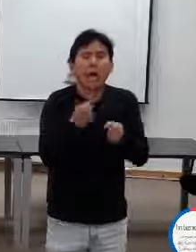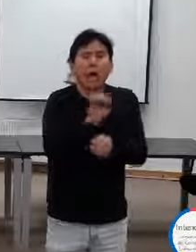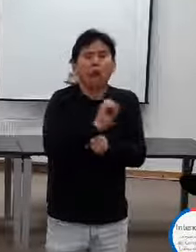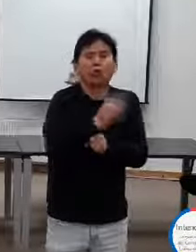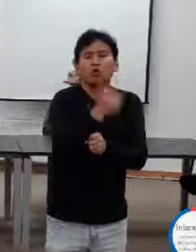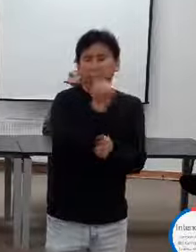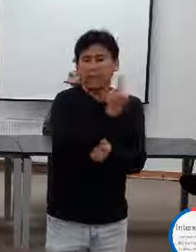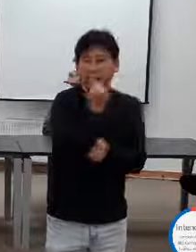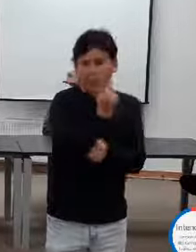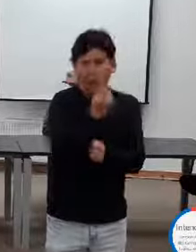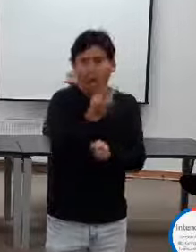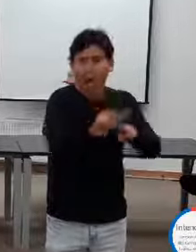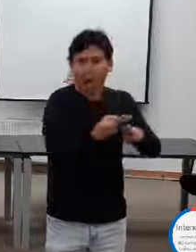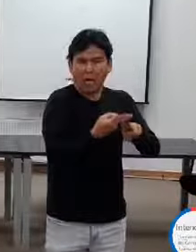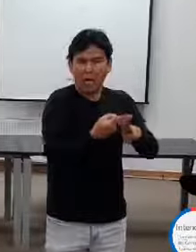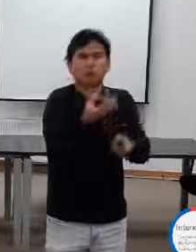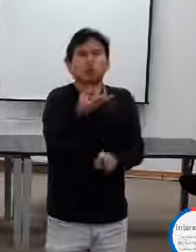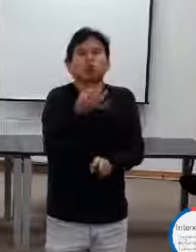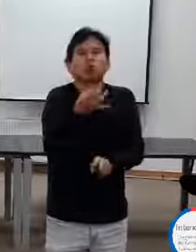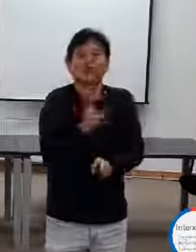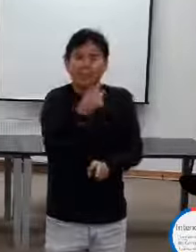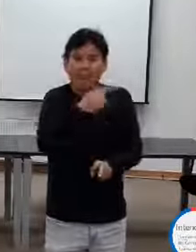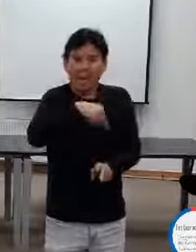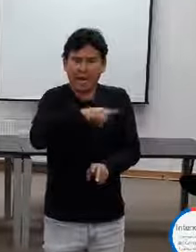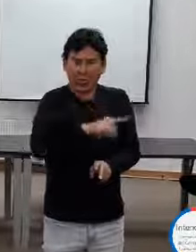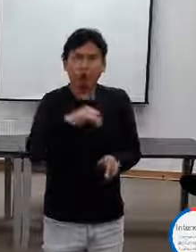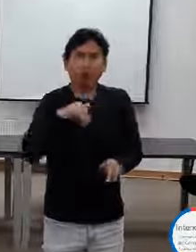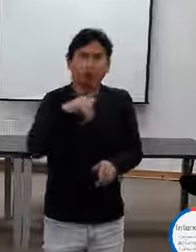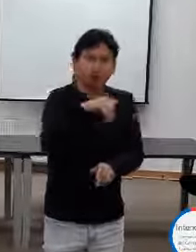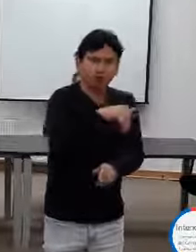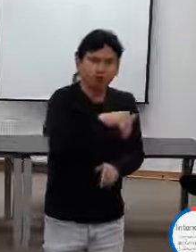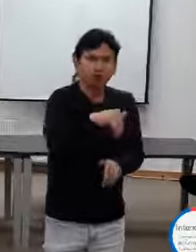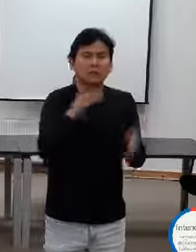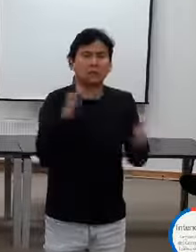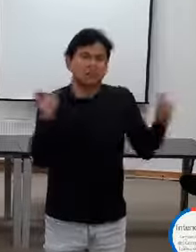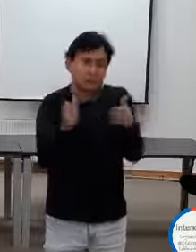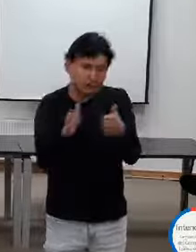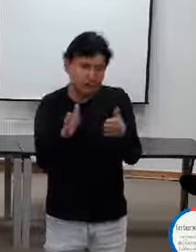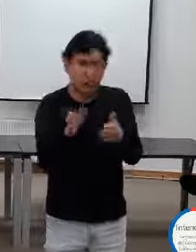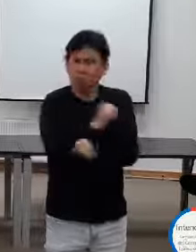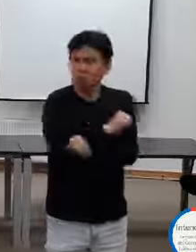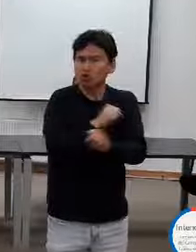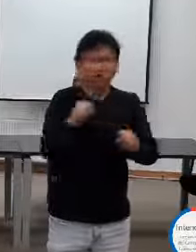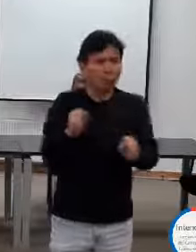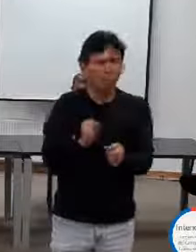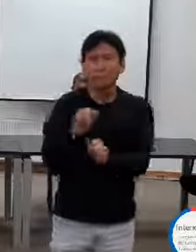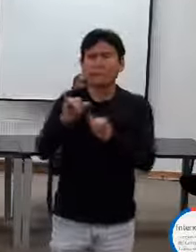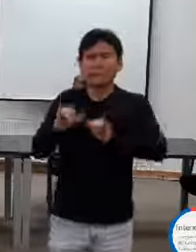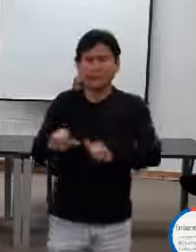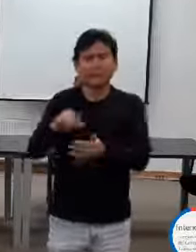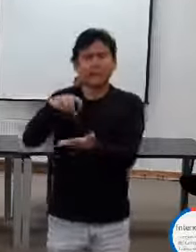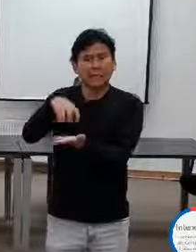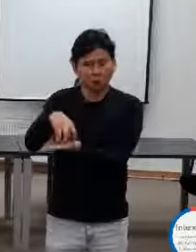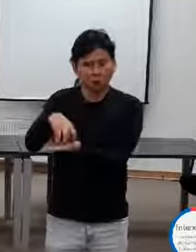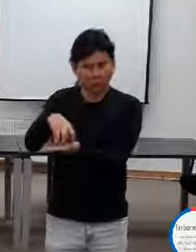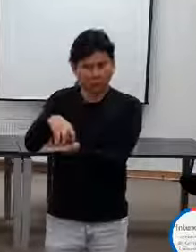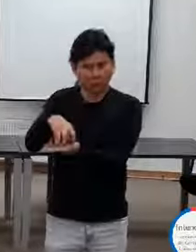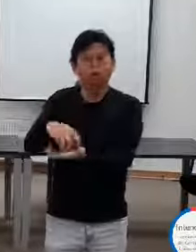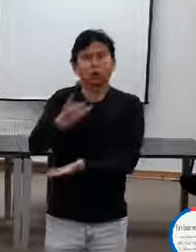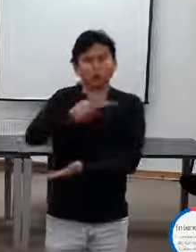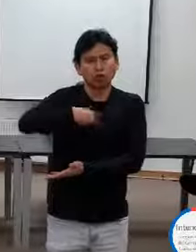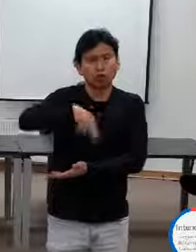particulares, es decir, arriendan solo para ellos buses, minibuses, no pueden pasar a ninguna parte, eso como lo fiscalizamos.